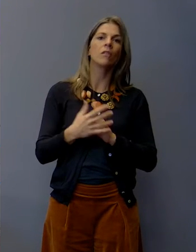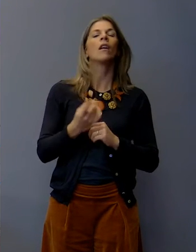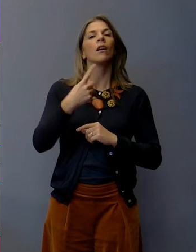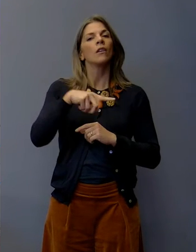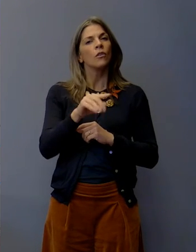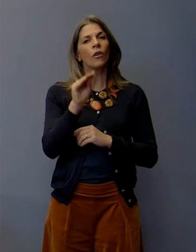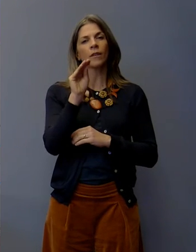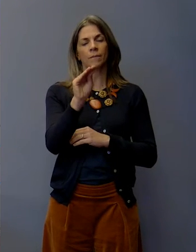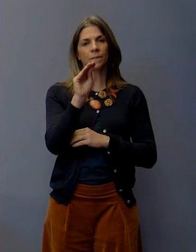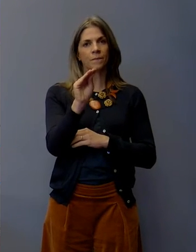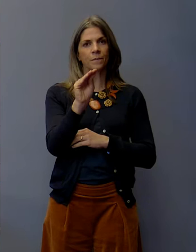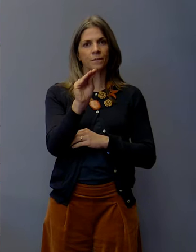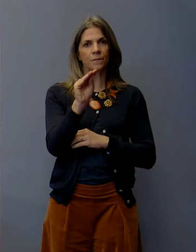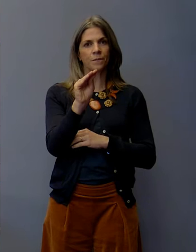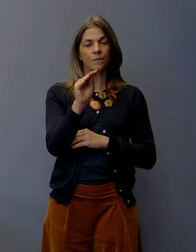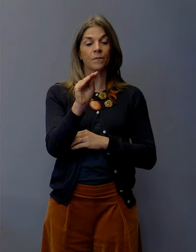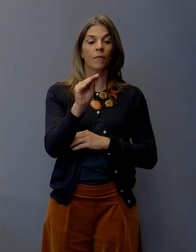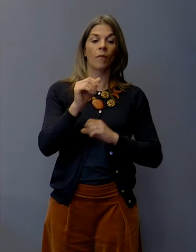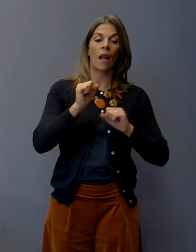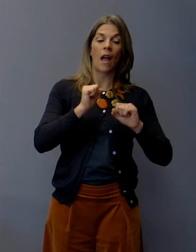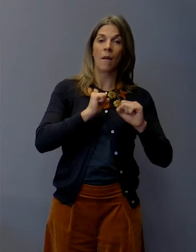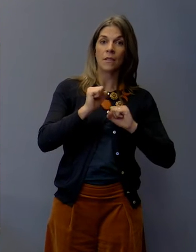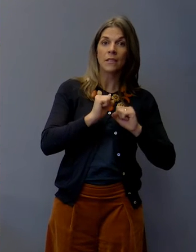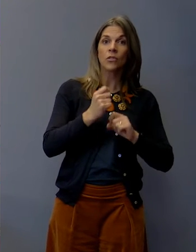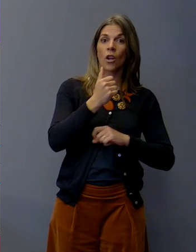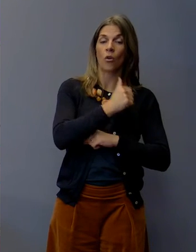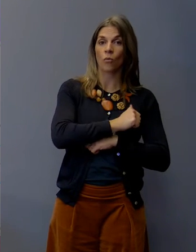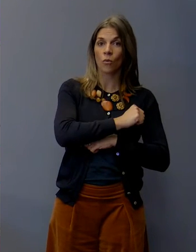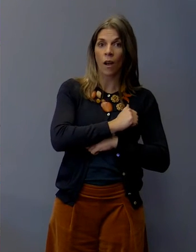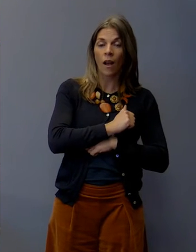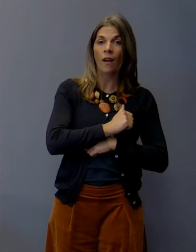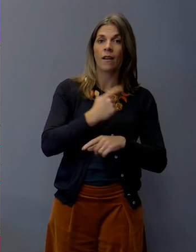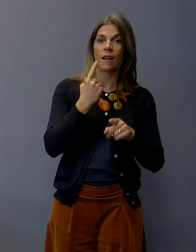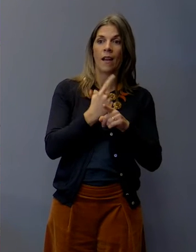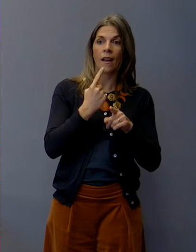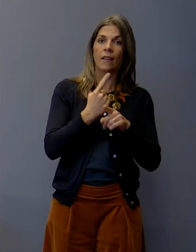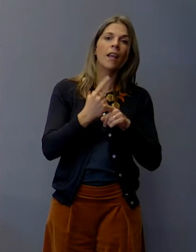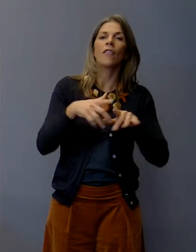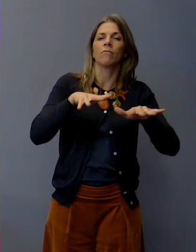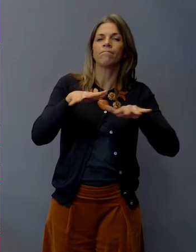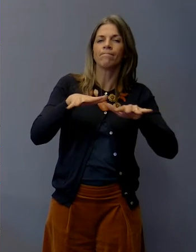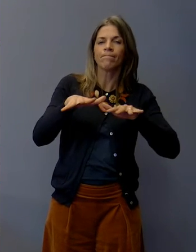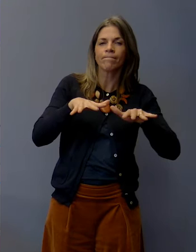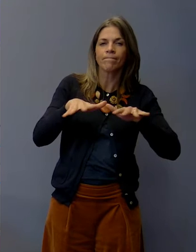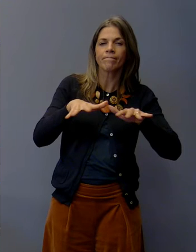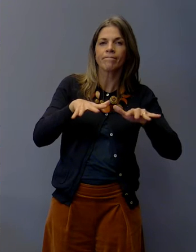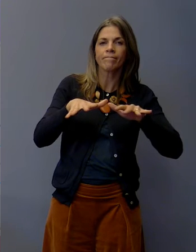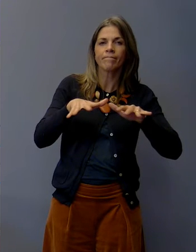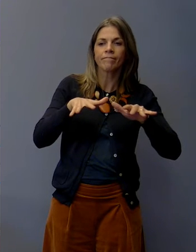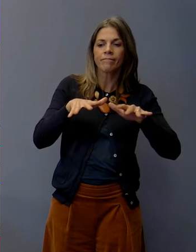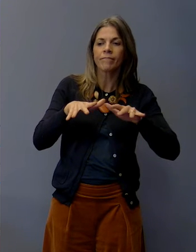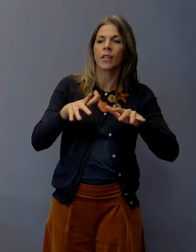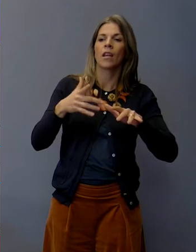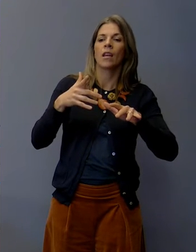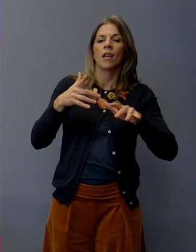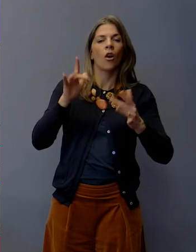che l'amministrazione comunale si attivasse all'interno dei rapporti costanti e continui con l'autorità